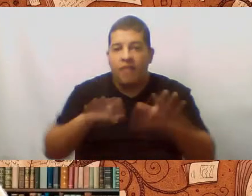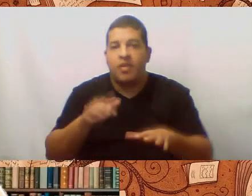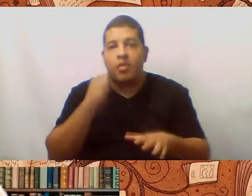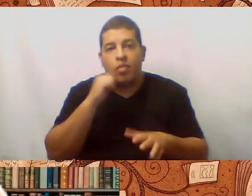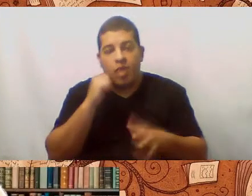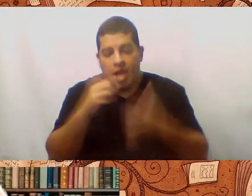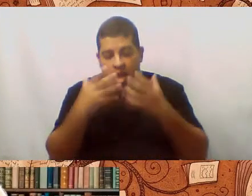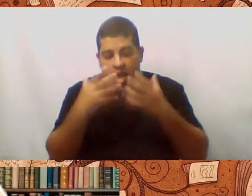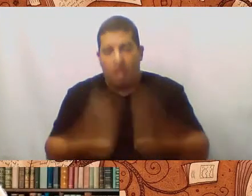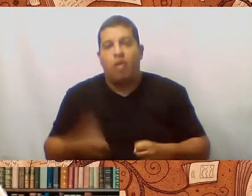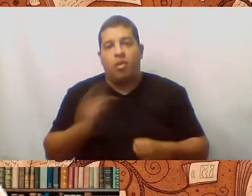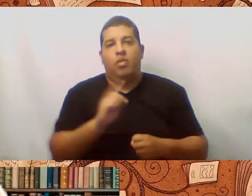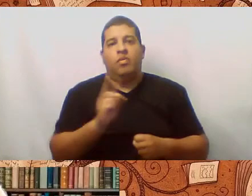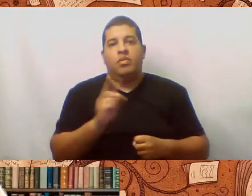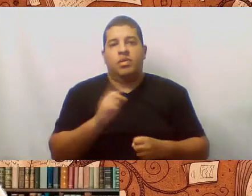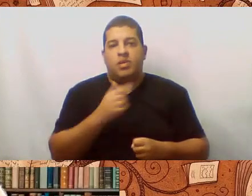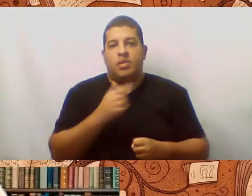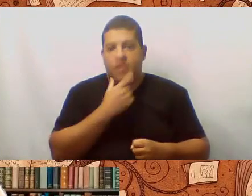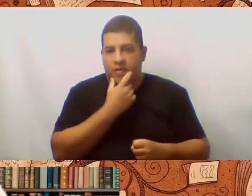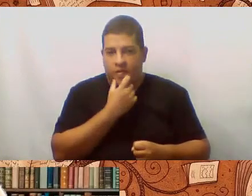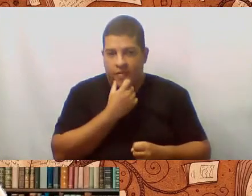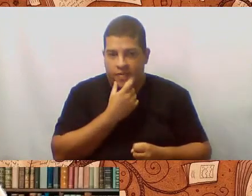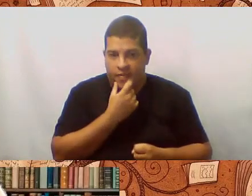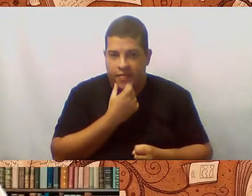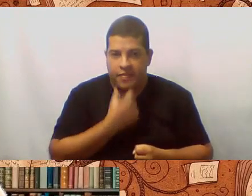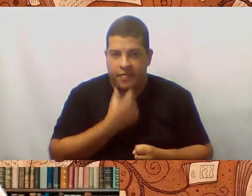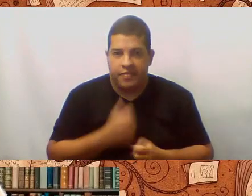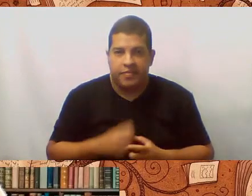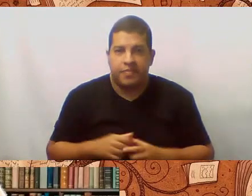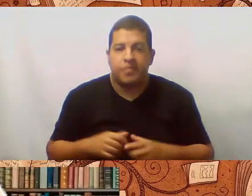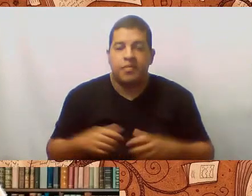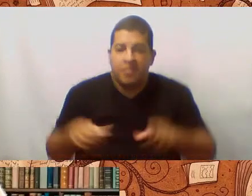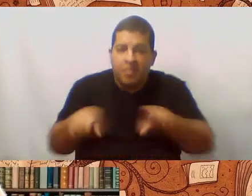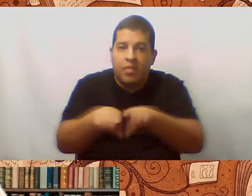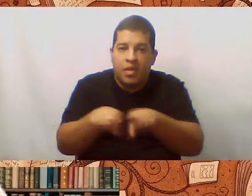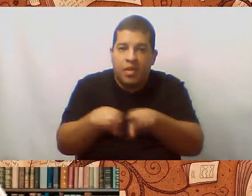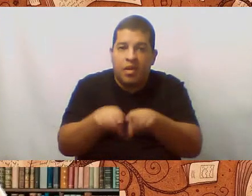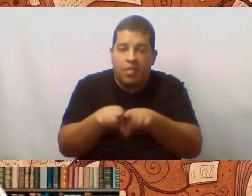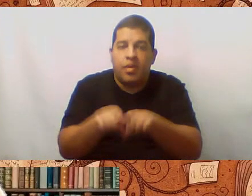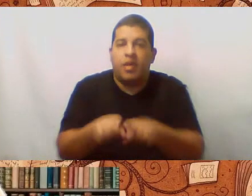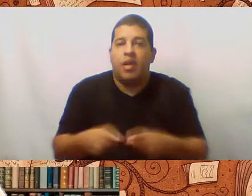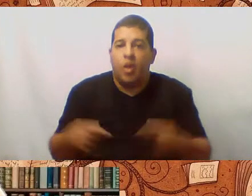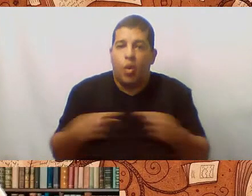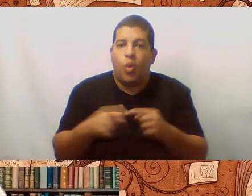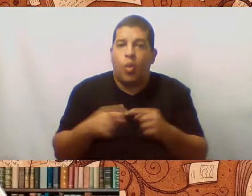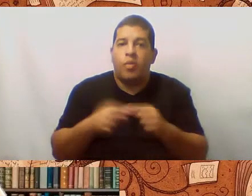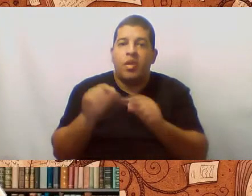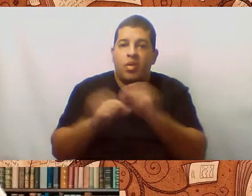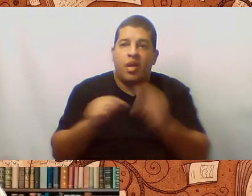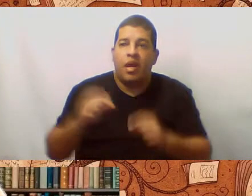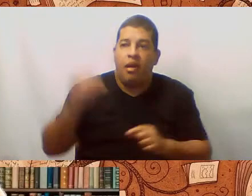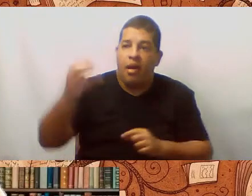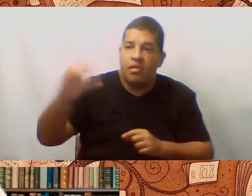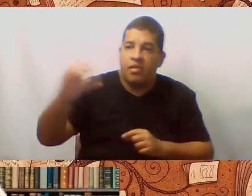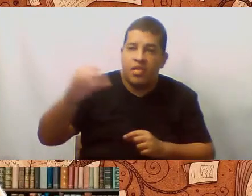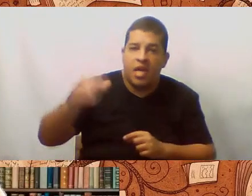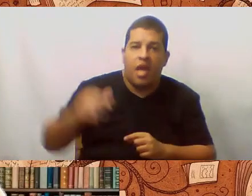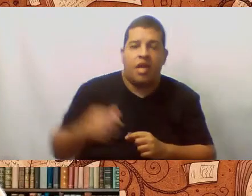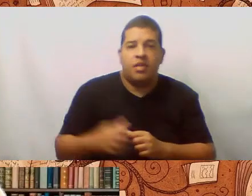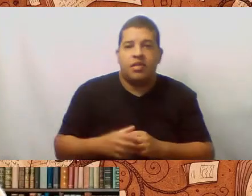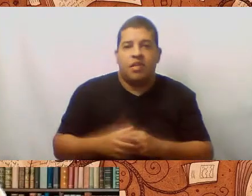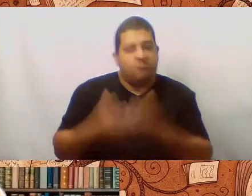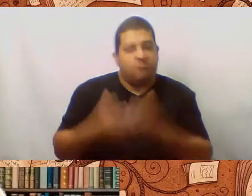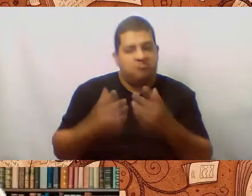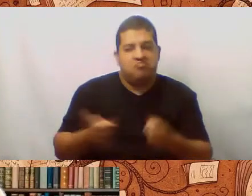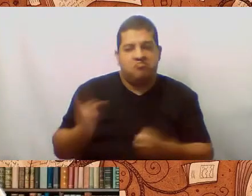discurso neopentecostal, eles são, ao mesmo tempo, discursos negacionistas da ciência, tal como acontece